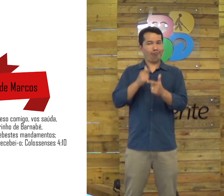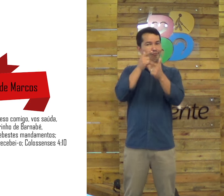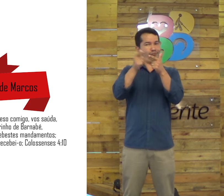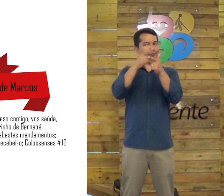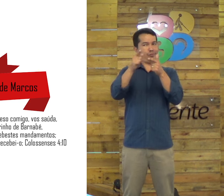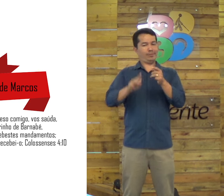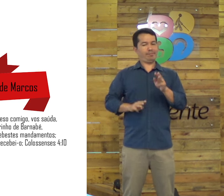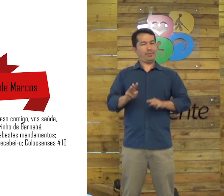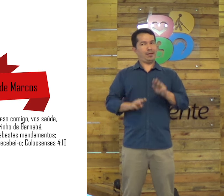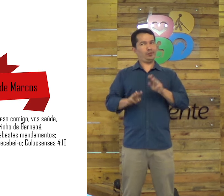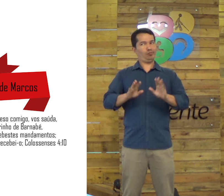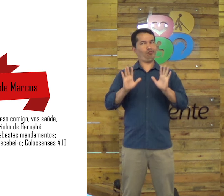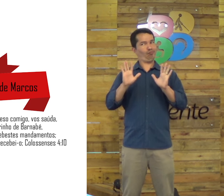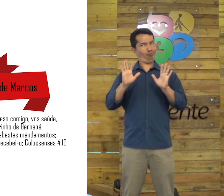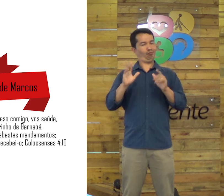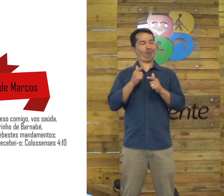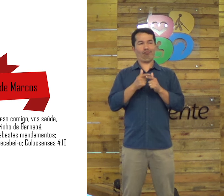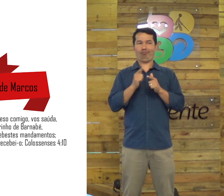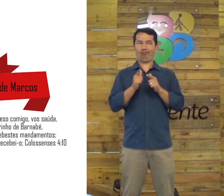Mas teve um problema. Marcos tinha um problema.